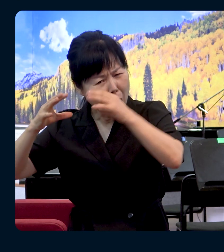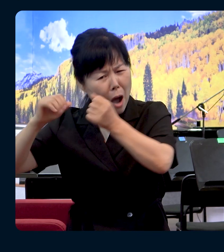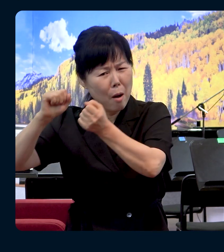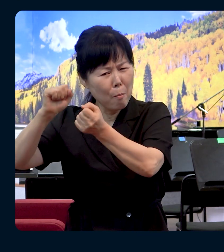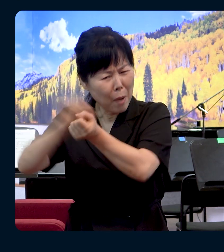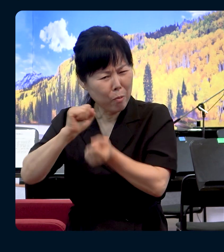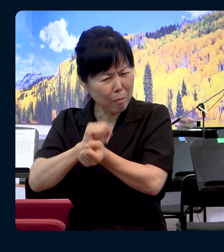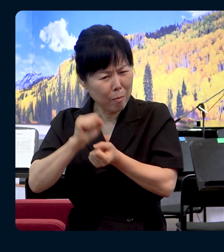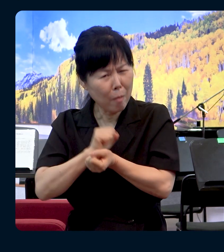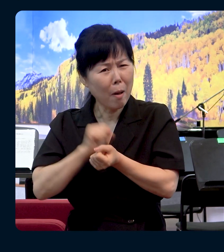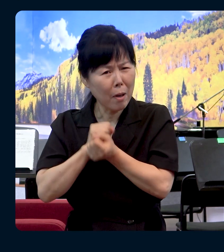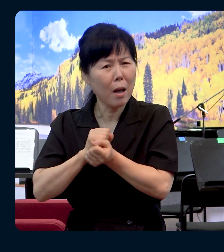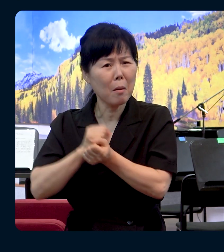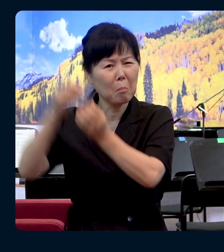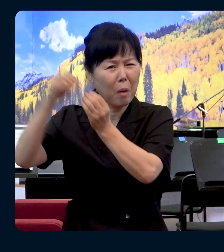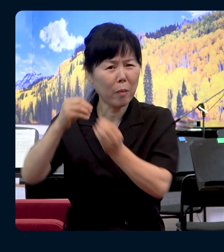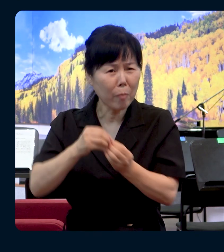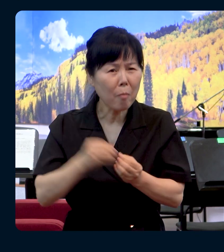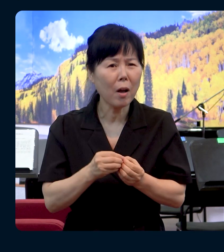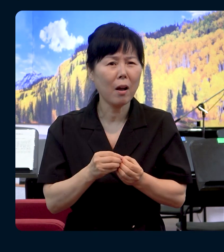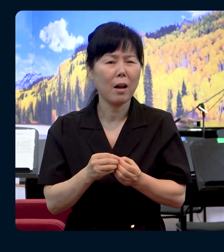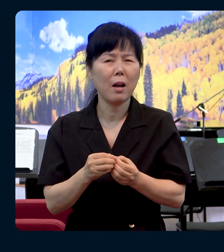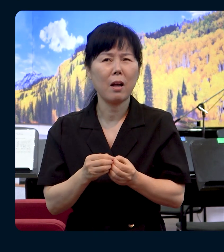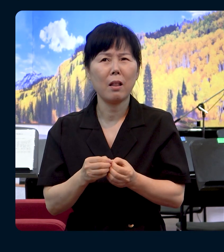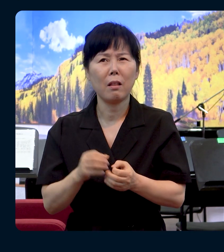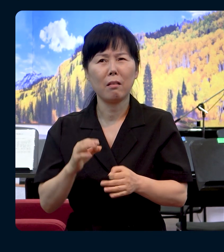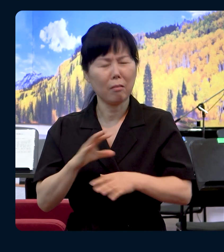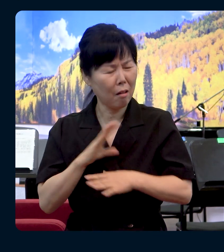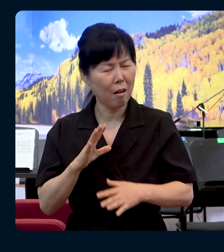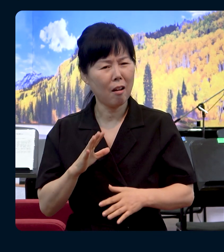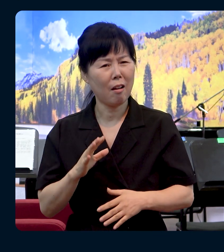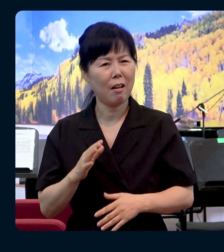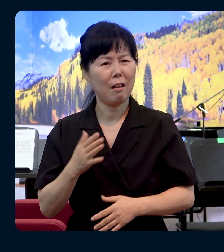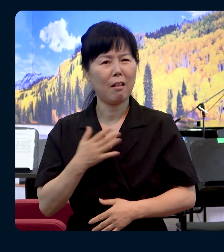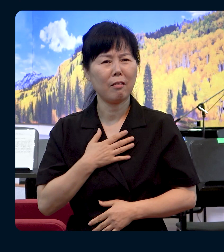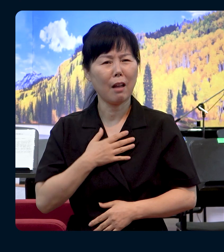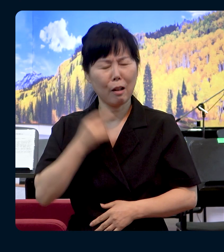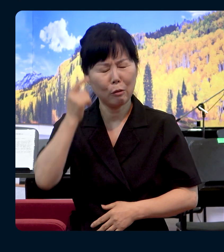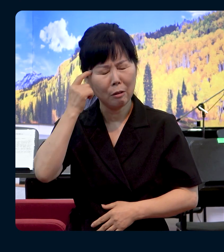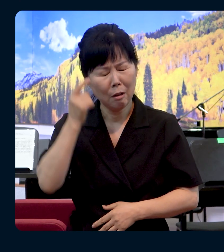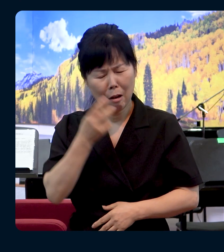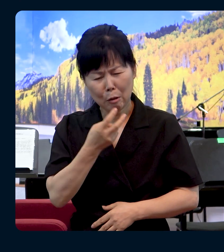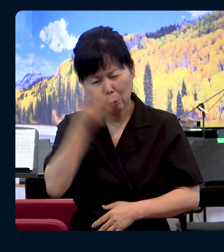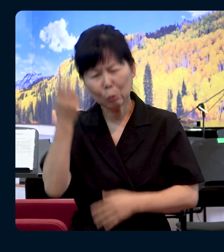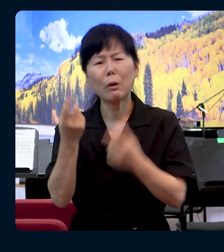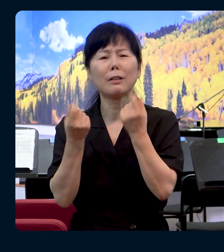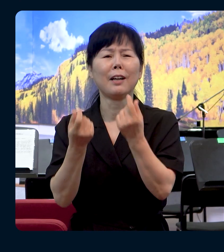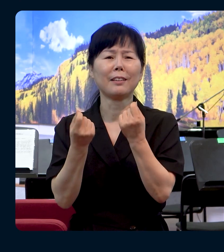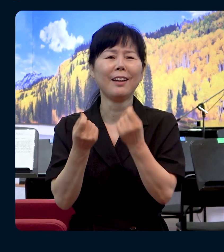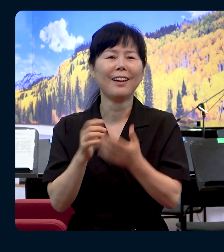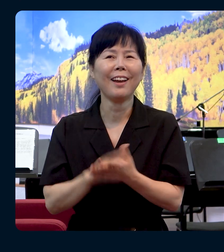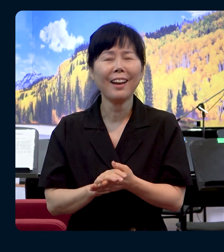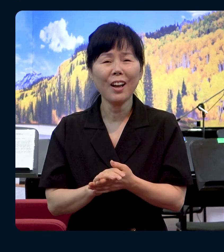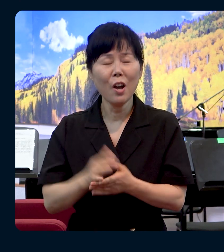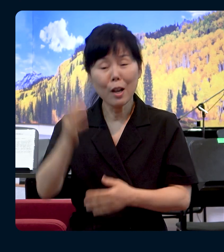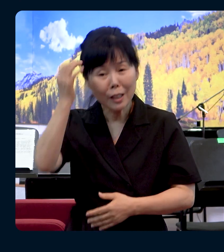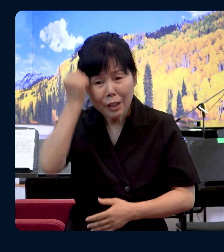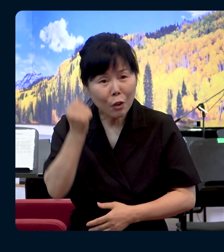그때 정말 놀랐어요. 제가 그렇게 머리가 좋다는 사실에. 기억하지 않을 걸 다 기억하면서